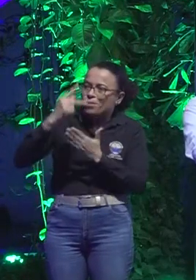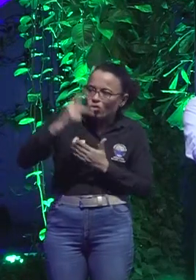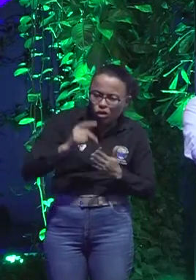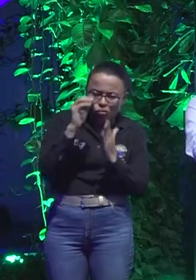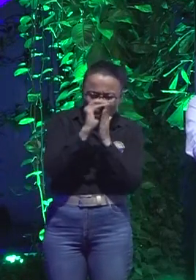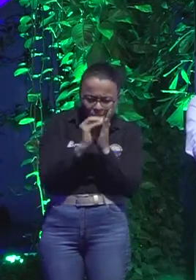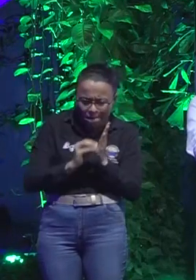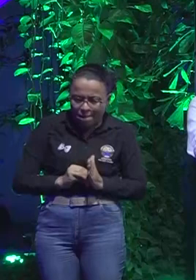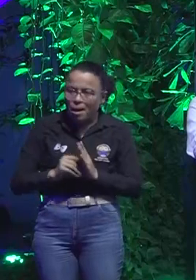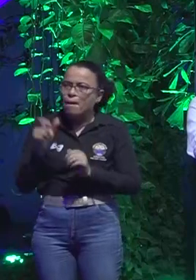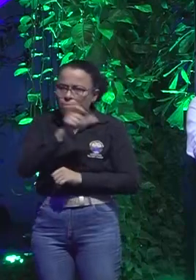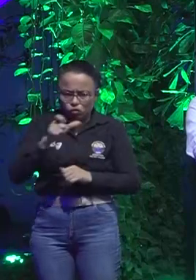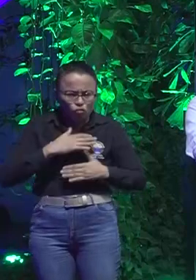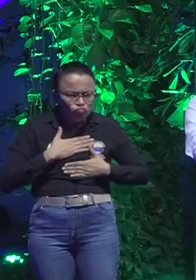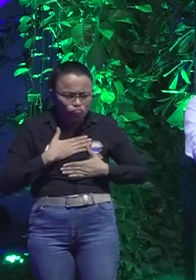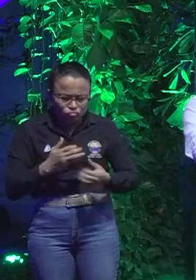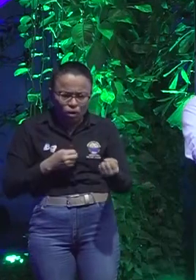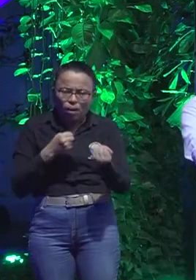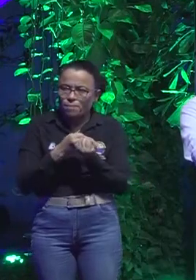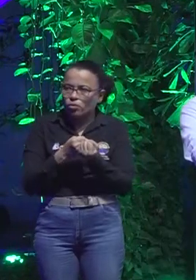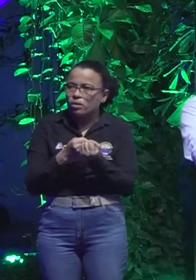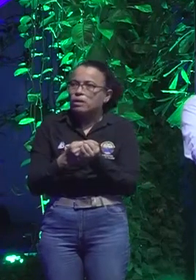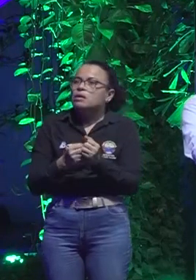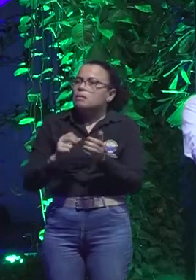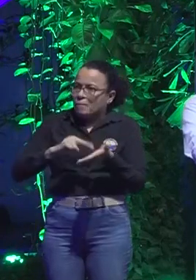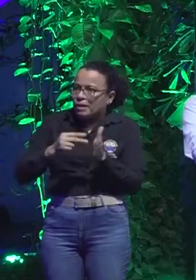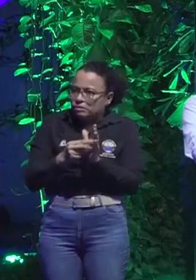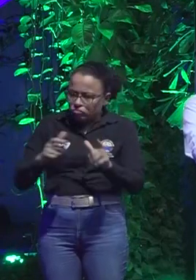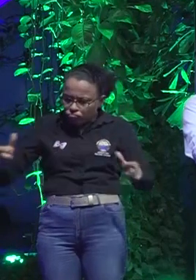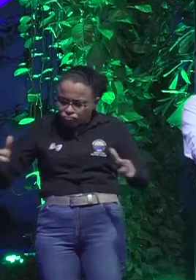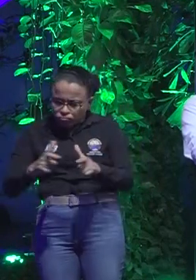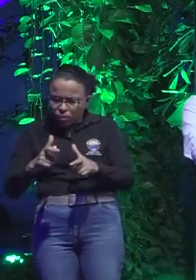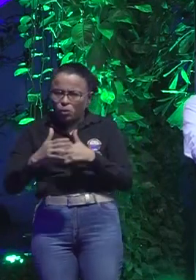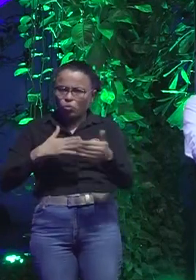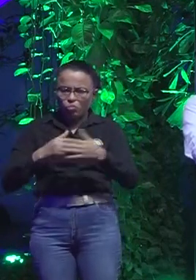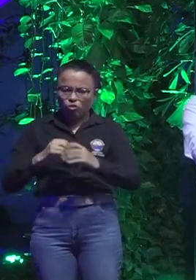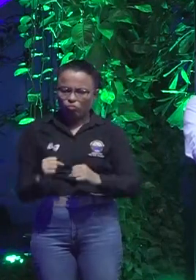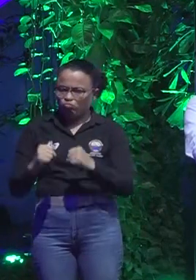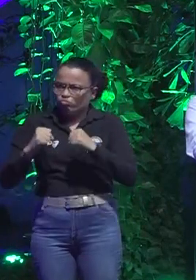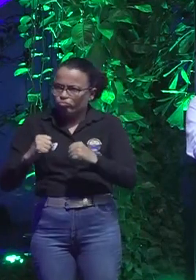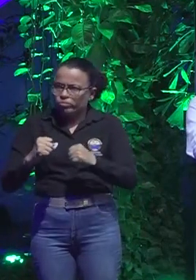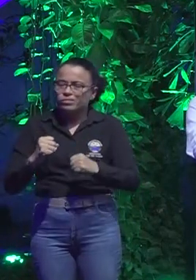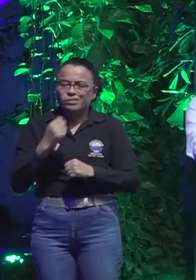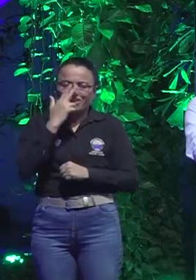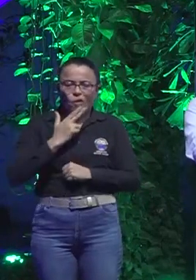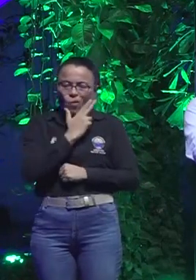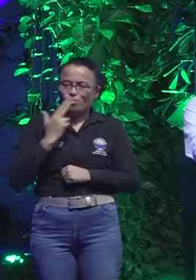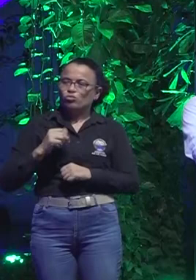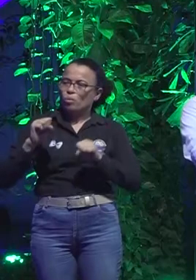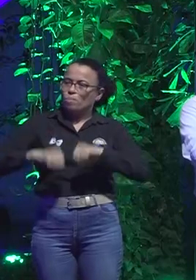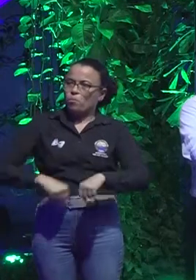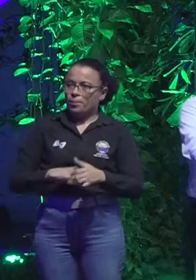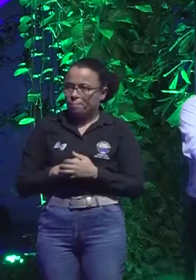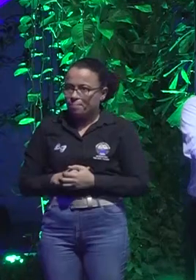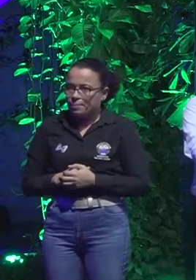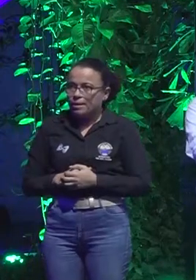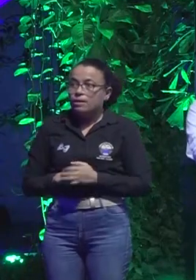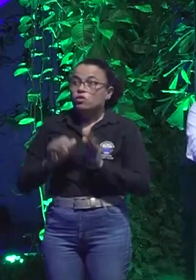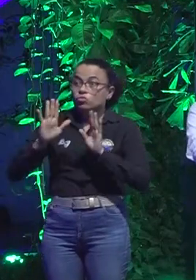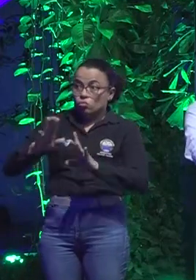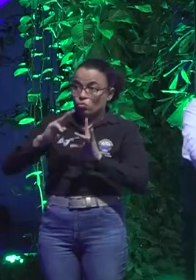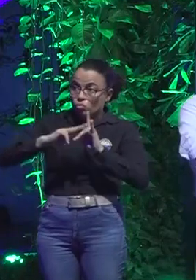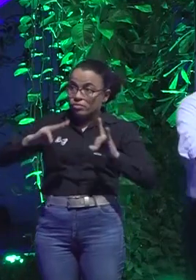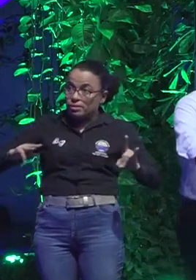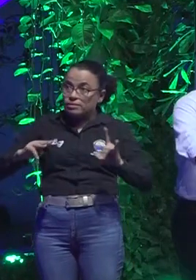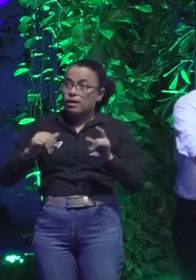robusta, pequeña pero robusta. El enfoque interdisciplinario que permite ese compromiso. Pero también hay que crear